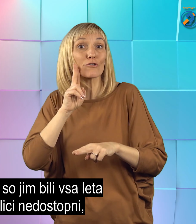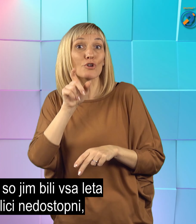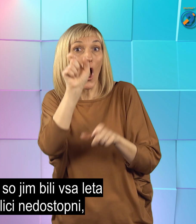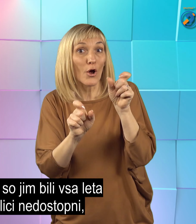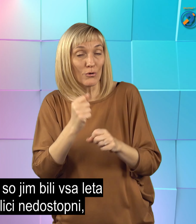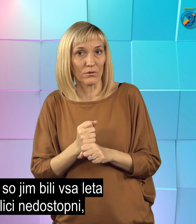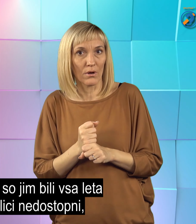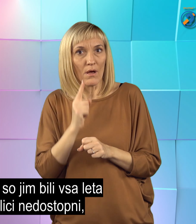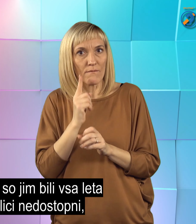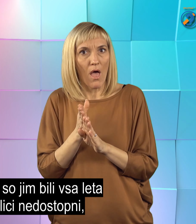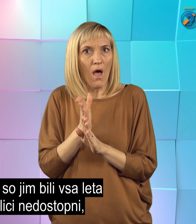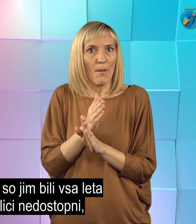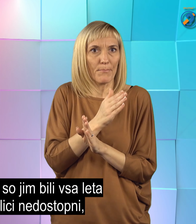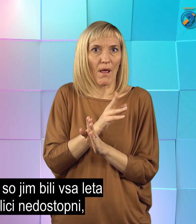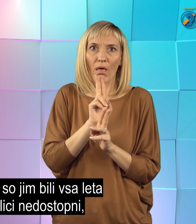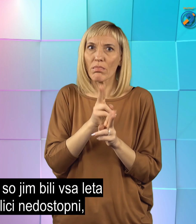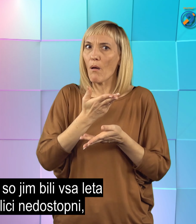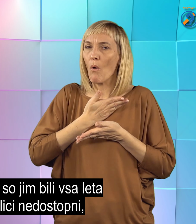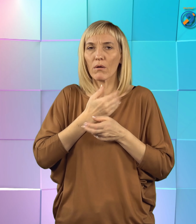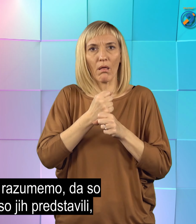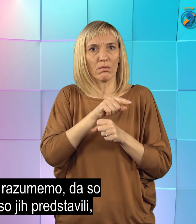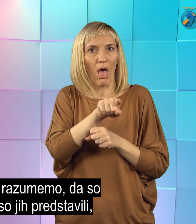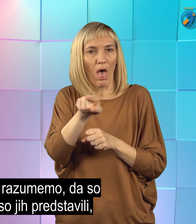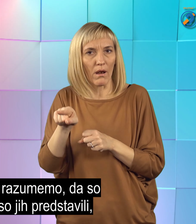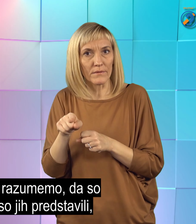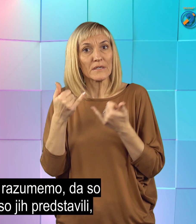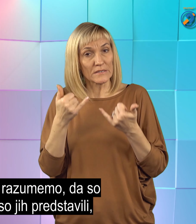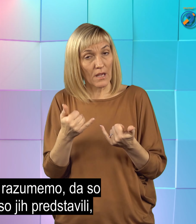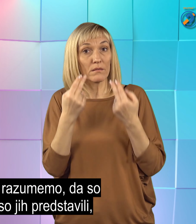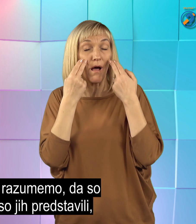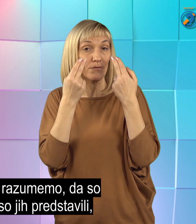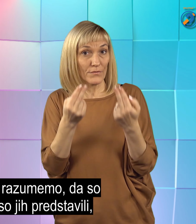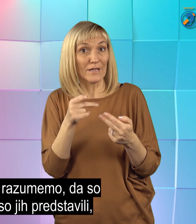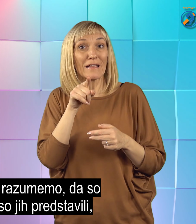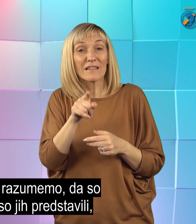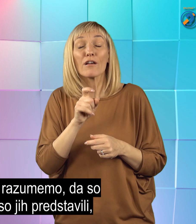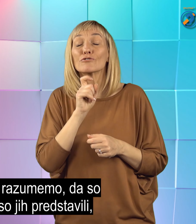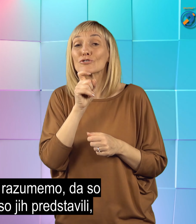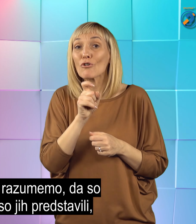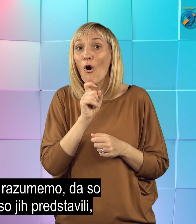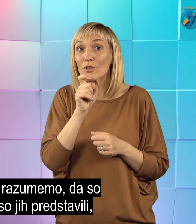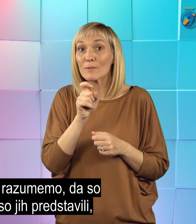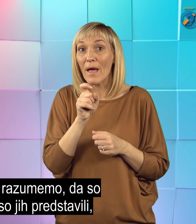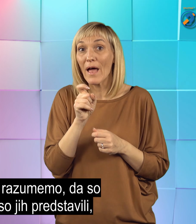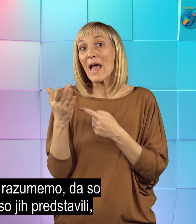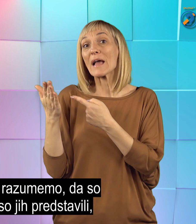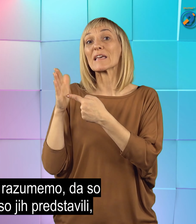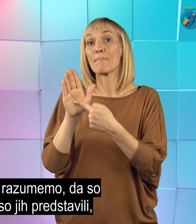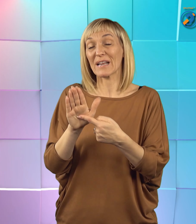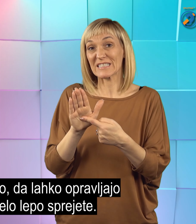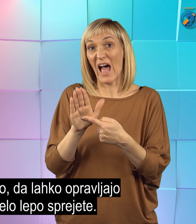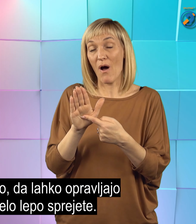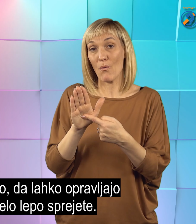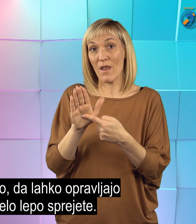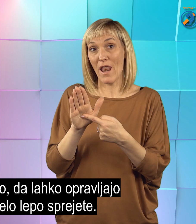prej ti poklici nedostopni, potem lahko razumemo, da so zgodbe, ki so jih predstavili, kako doživljajo to,